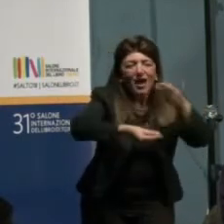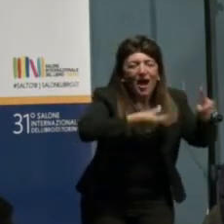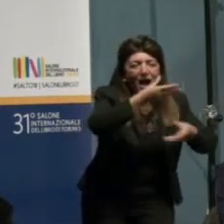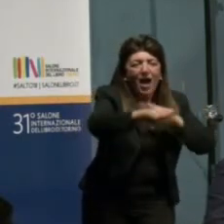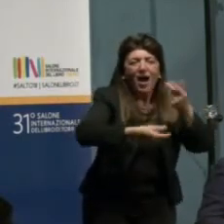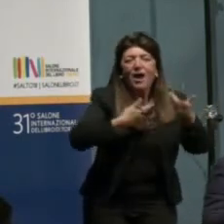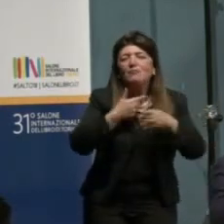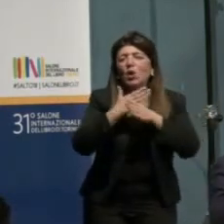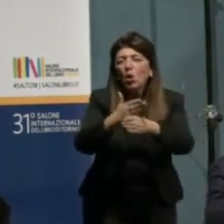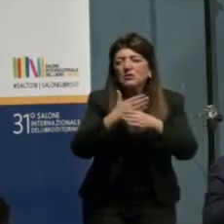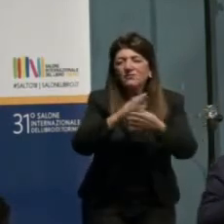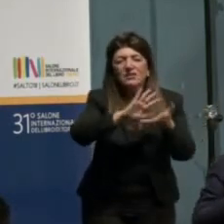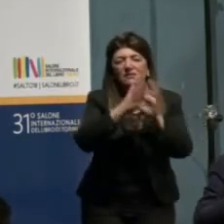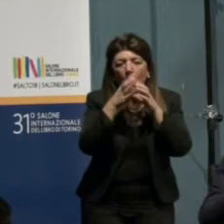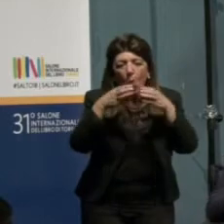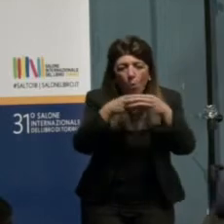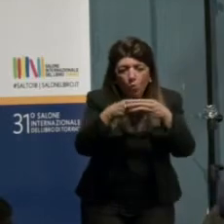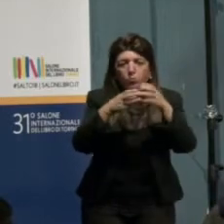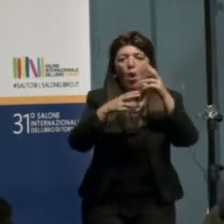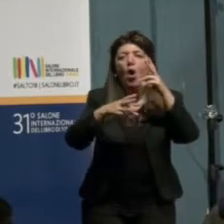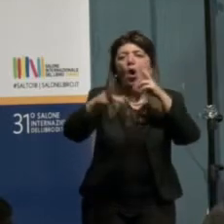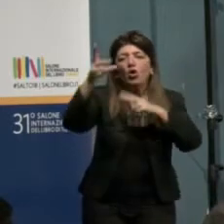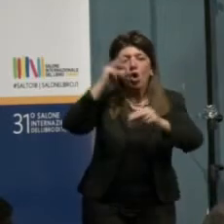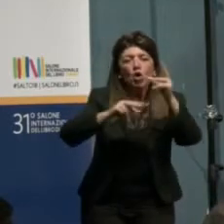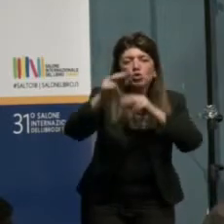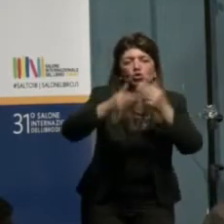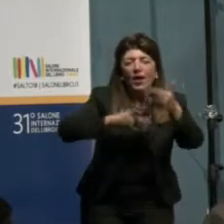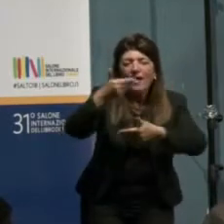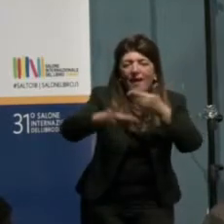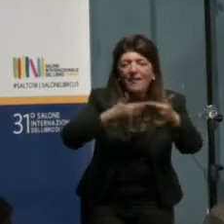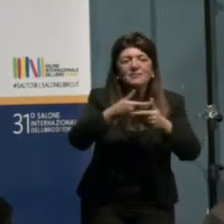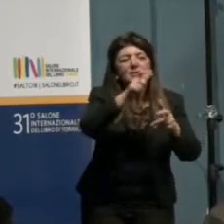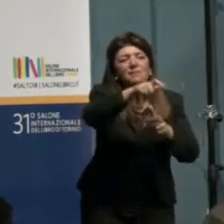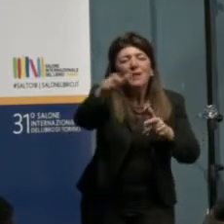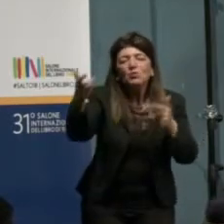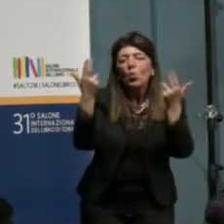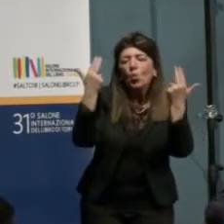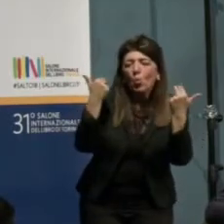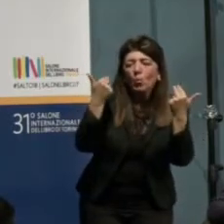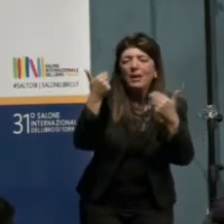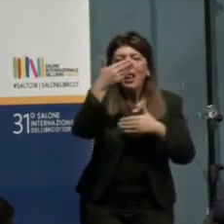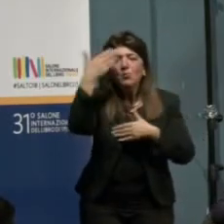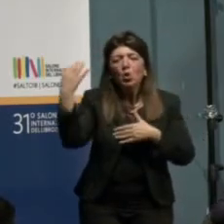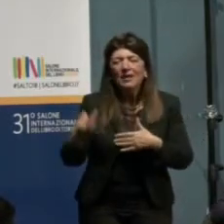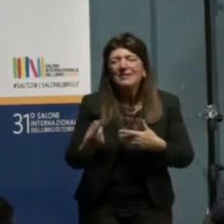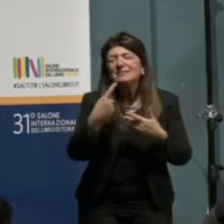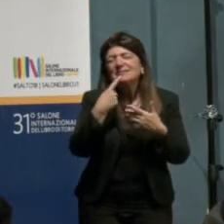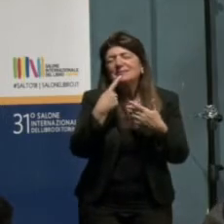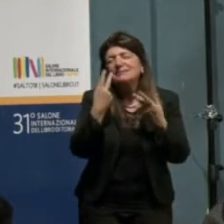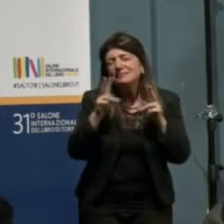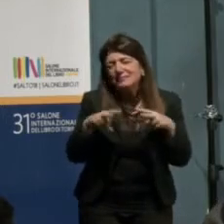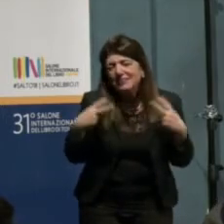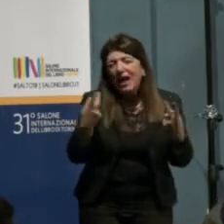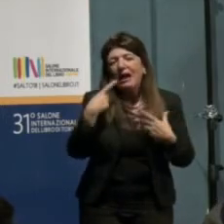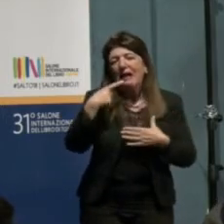fanno conoscenza e poi le persone che sono anche umili modeste in genere le persone che hanno la vera conoscenza e la